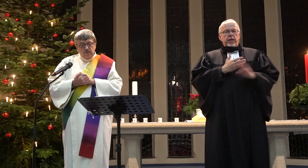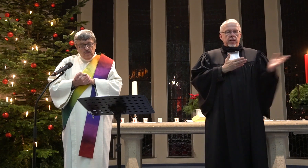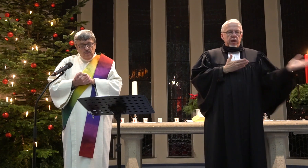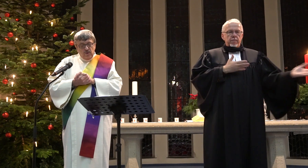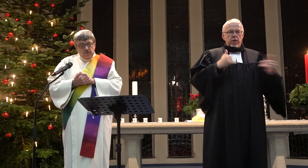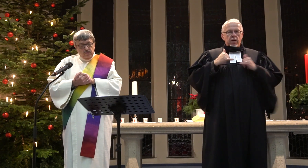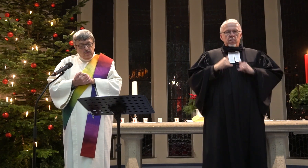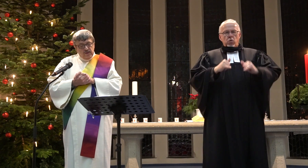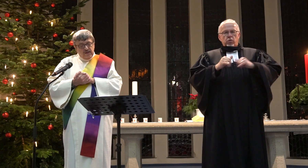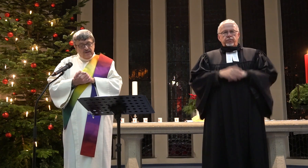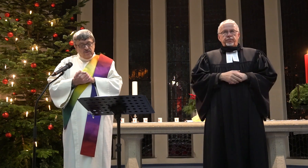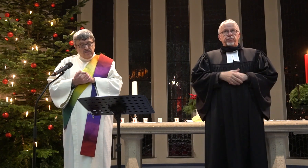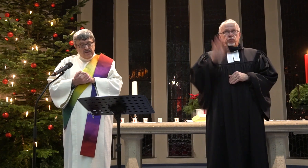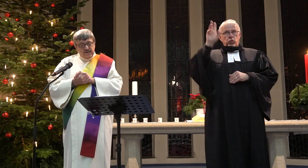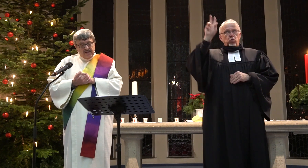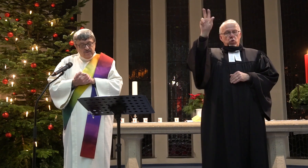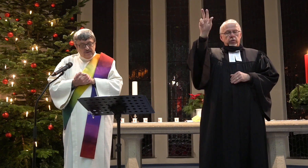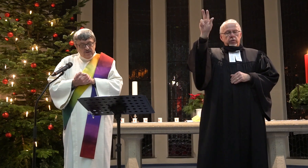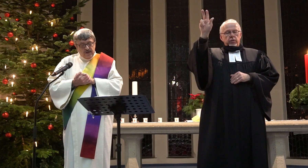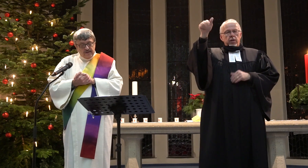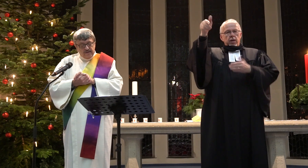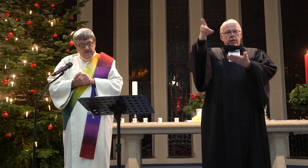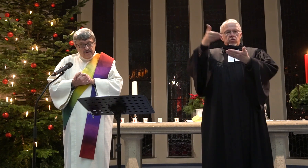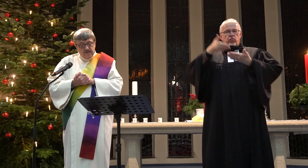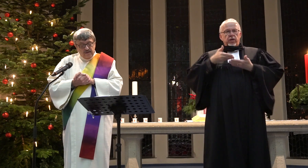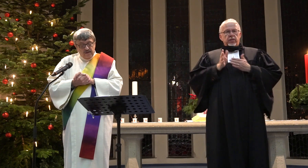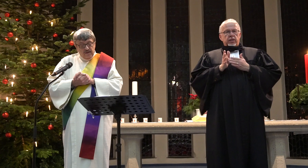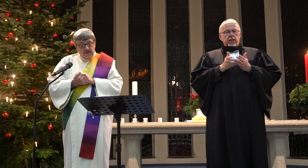geboren. Du, Gott, hast uns Jesus geschenkt.